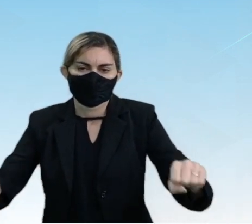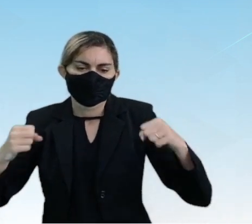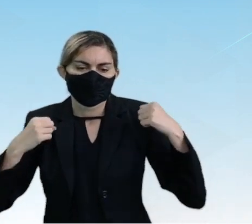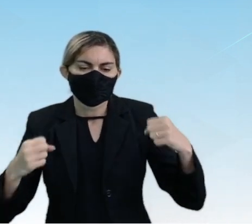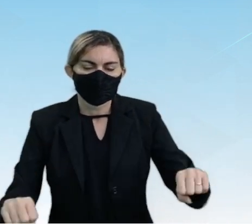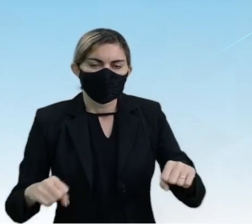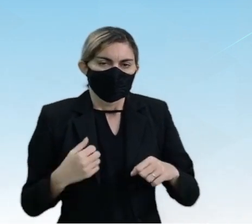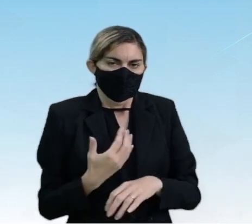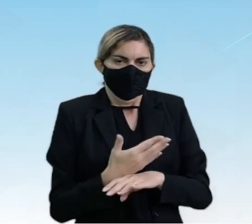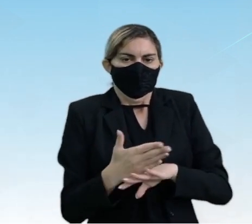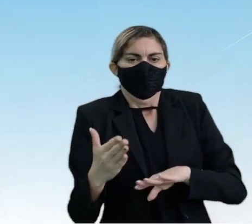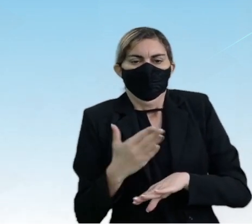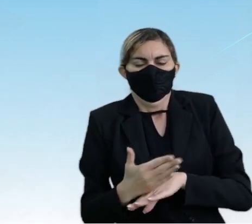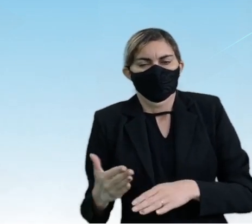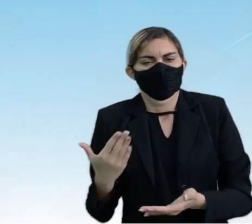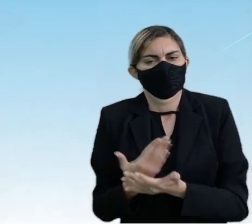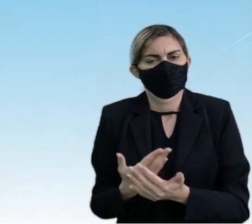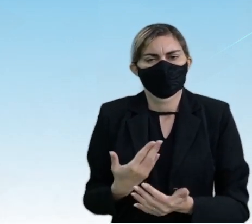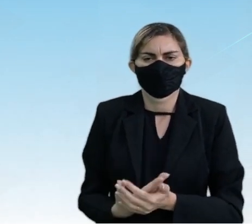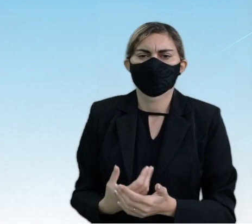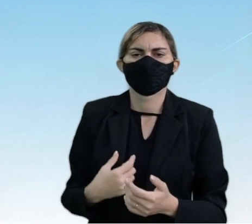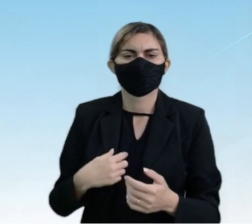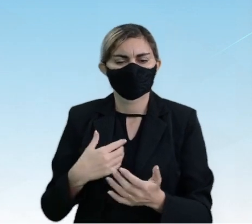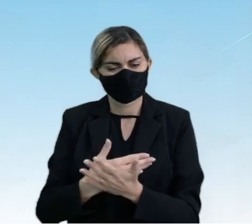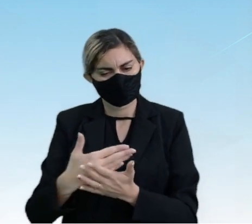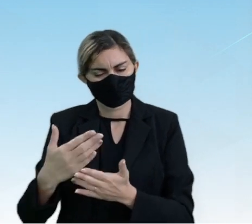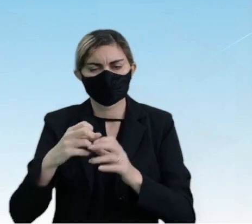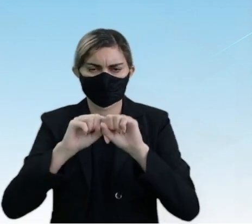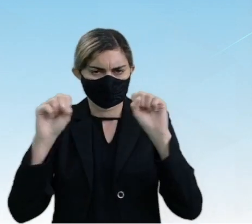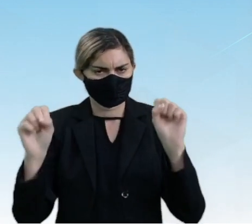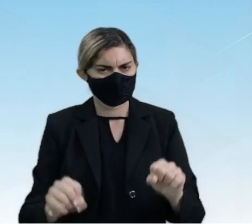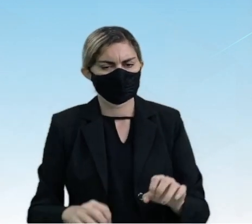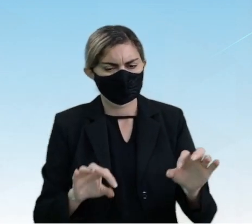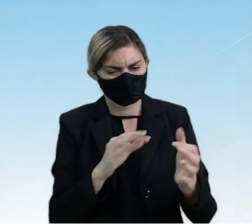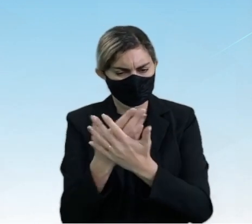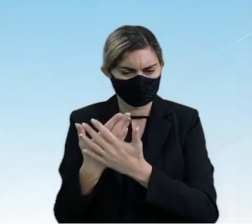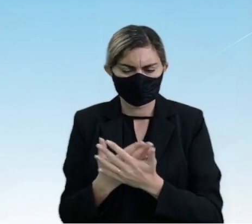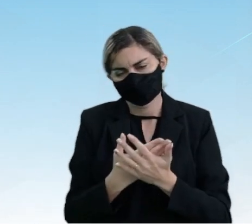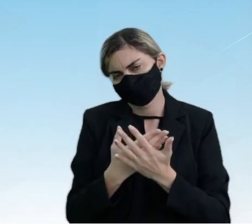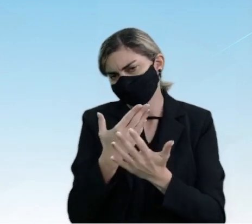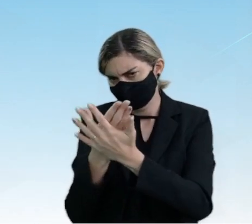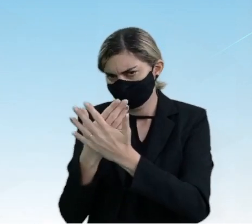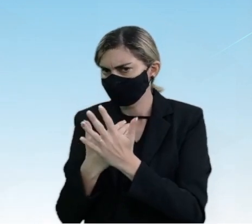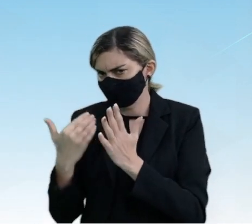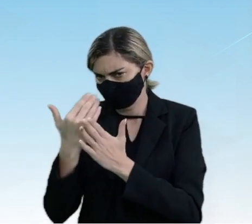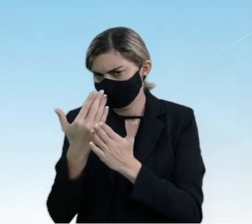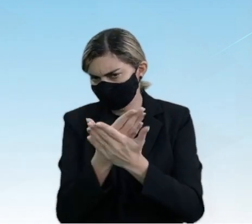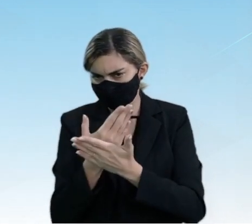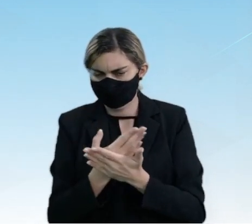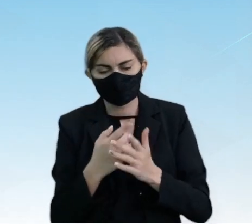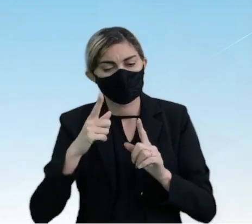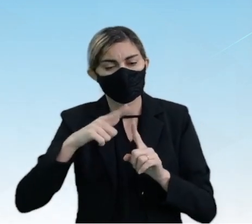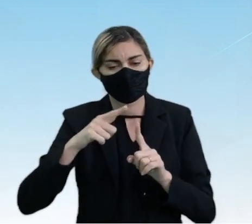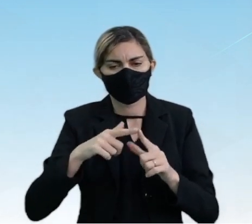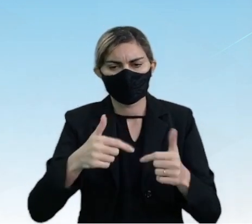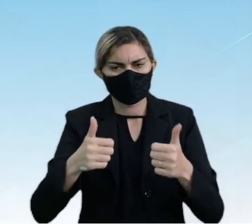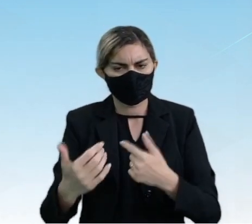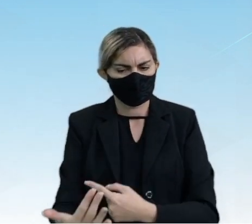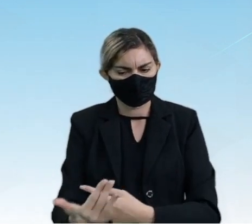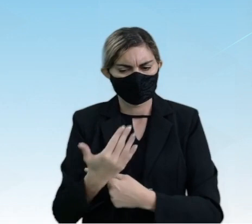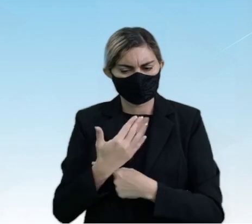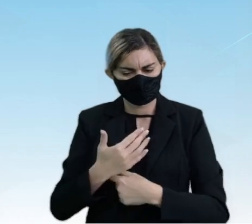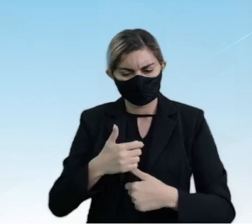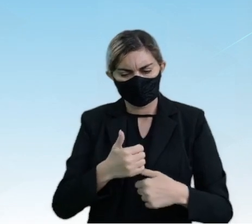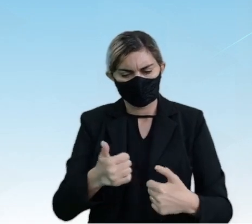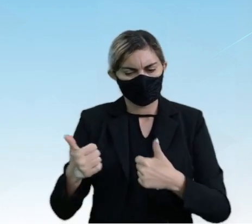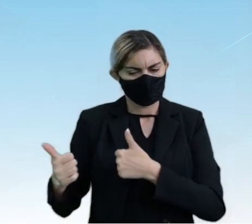Então, ela já foi, onde a gente fala, né? Ela começou a ser sistematizada, né? A ser mais estudada. Que tipos de benefício a prática da ginástica